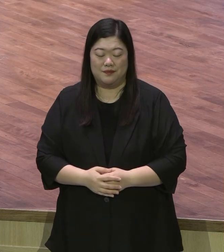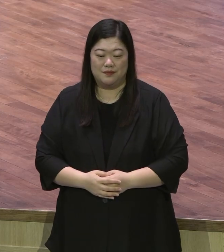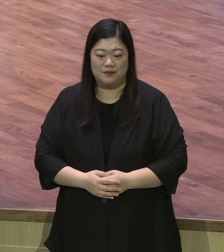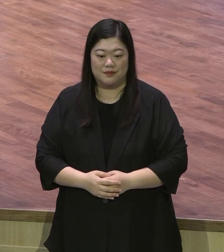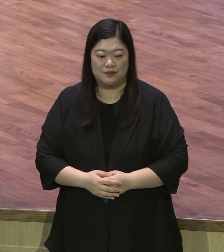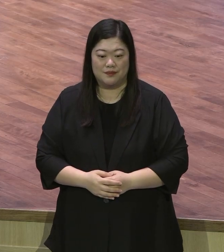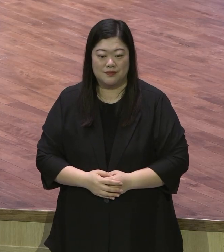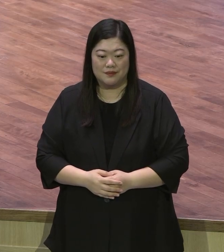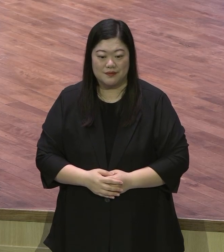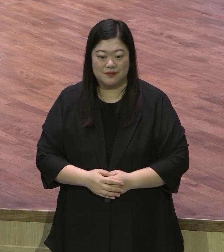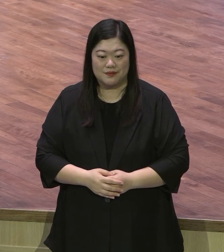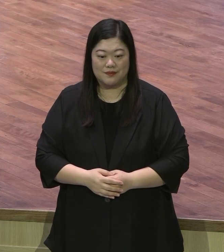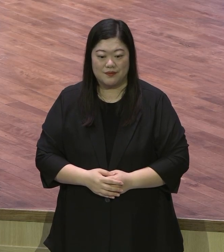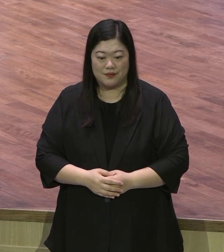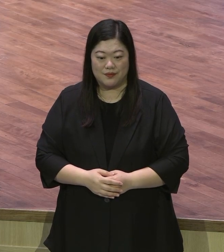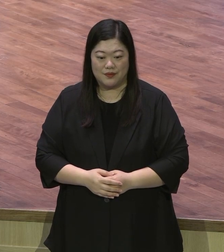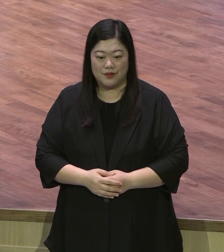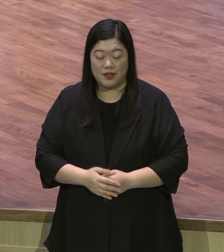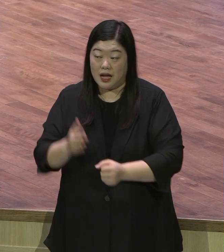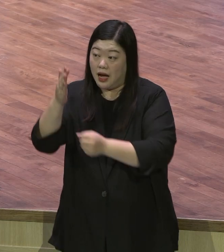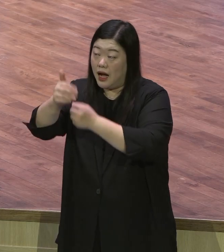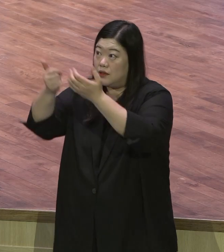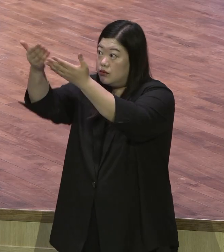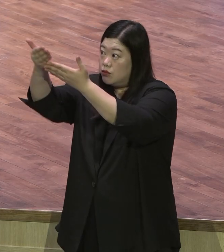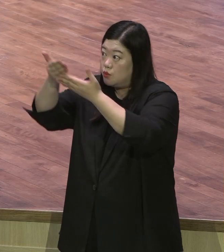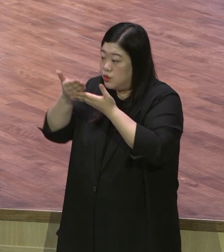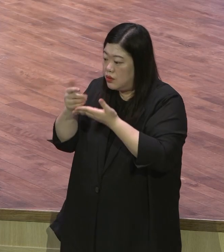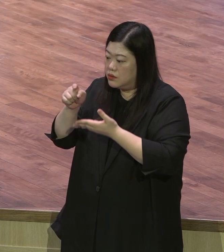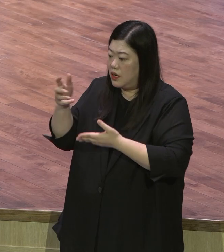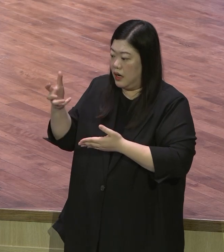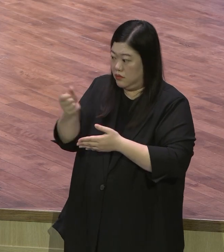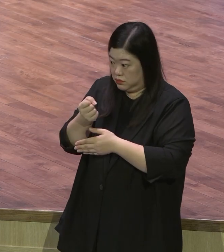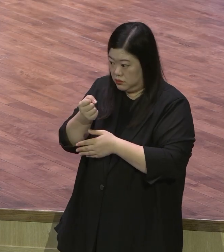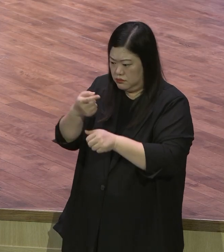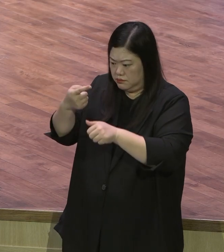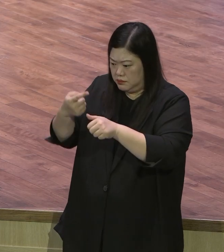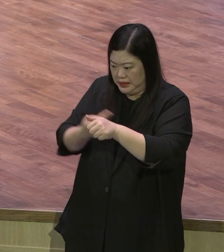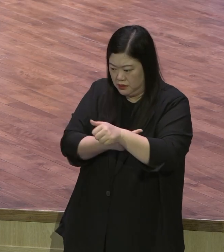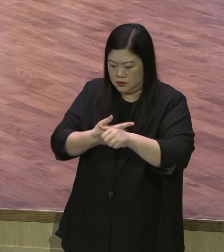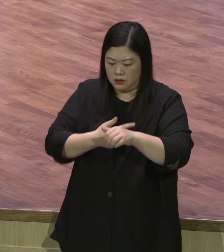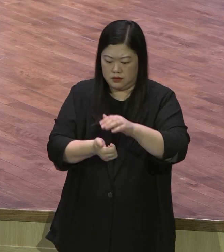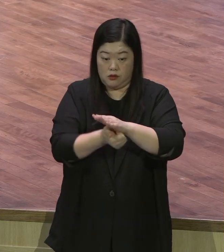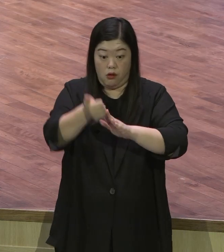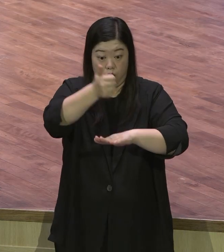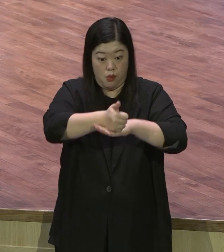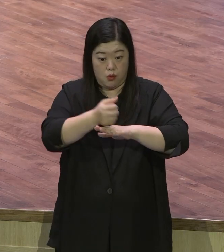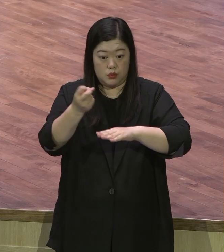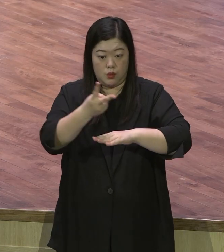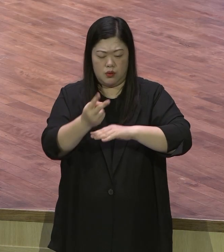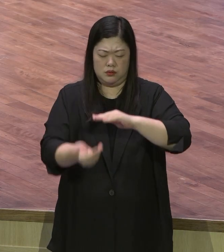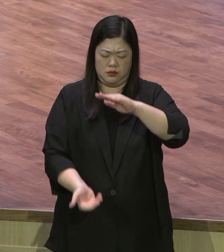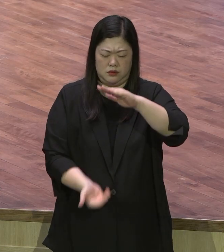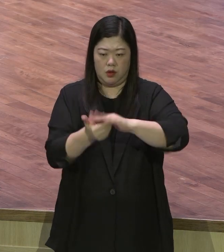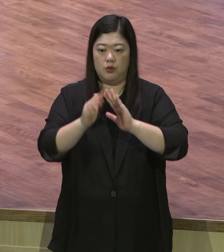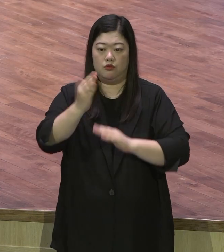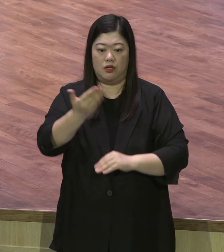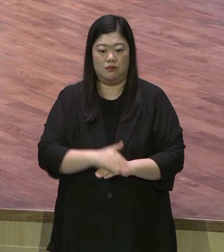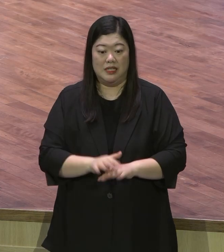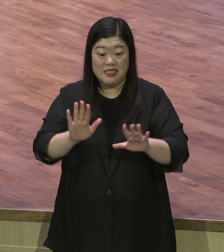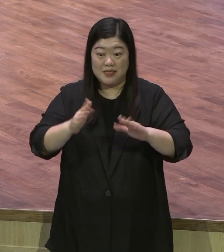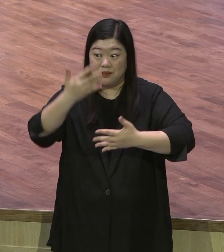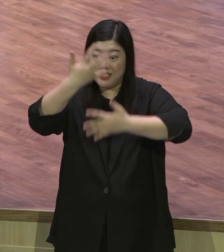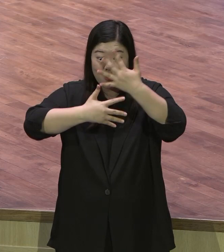그것이 결국은 뭐요? 여러분을 성공의 자리를 끌게 섬미세 자리를 응? 우리 청년들이 보니까